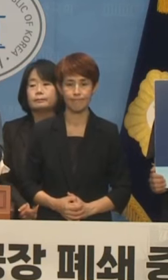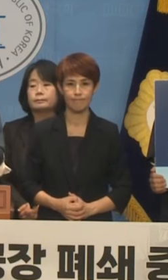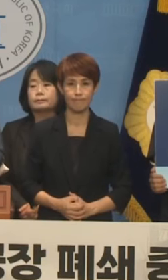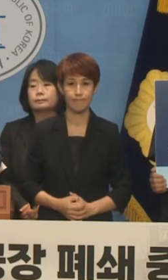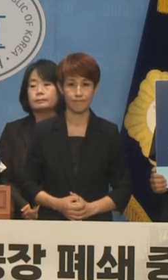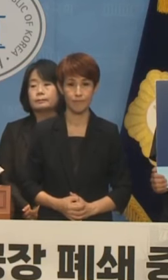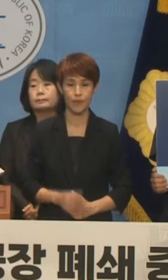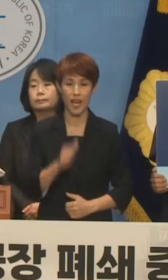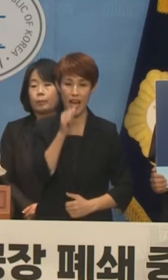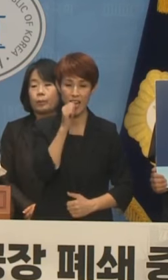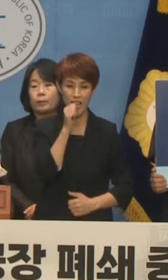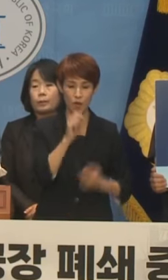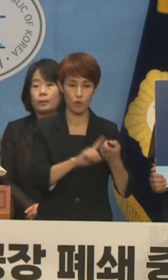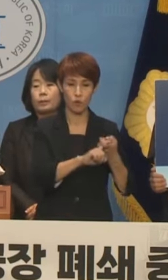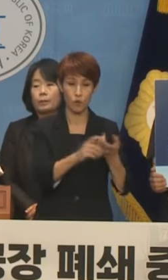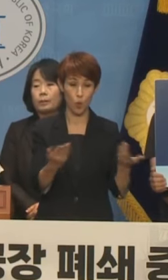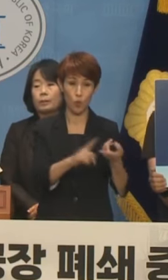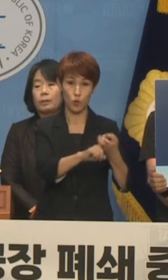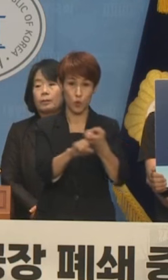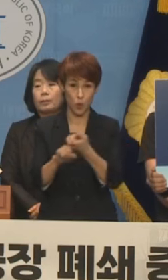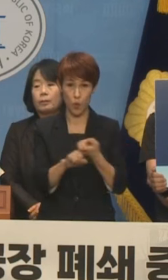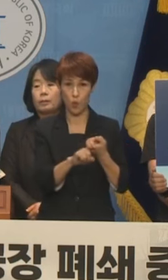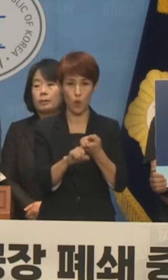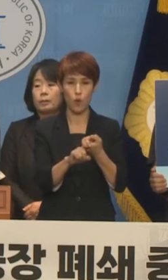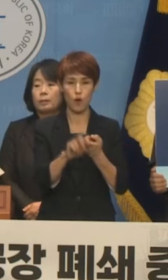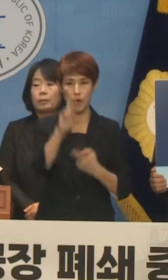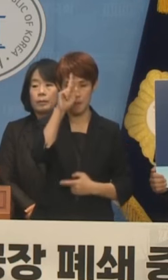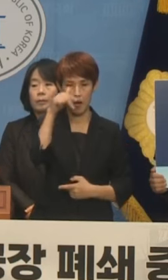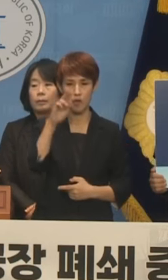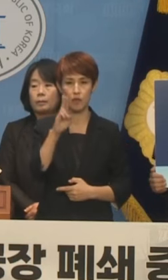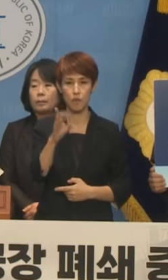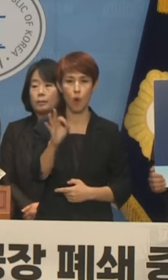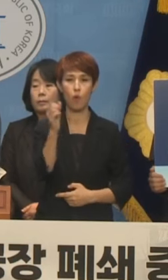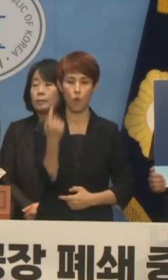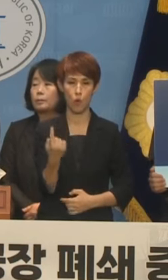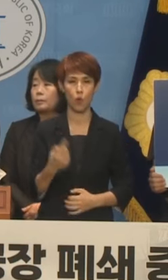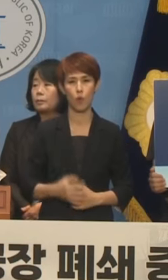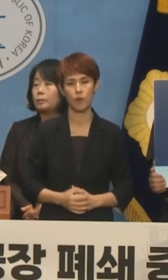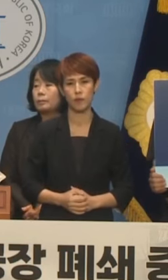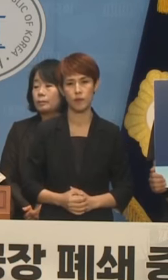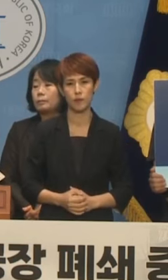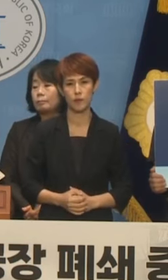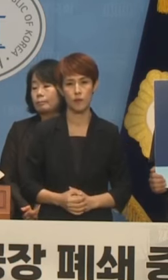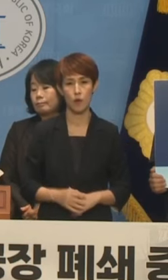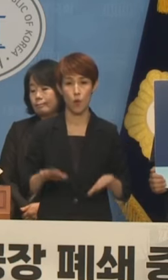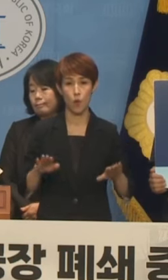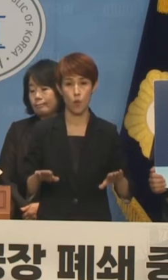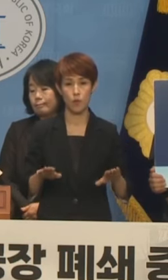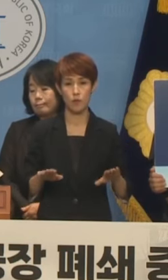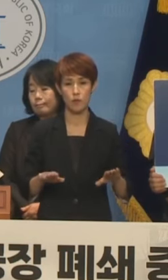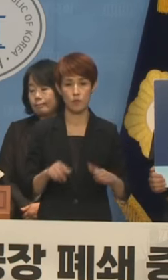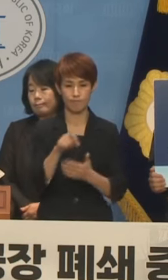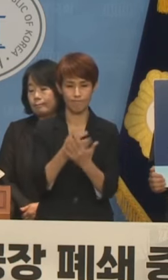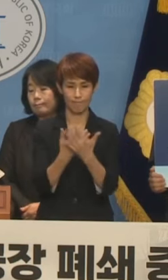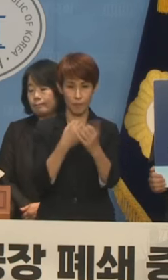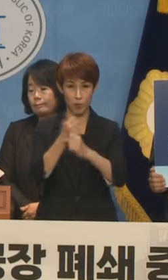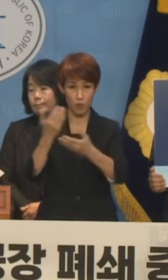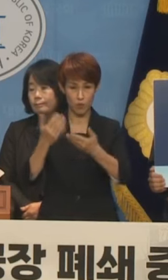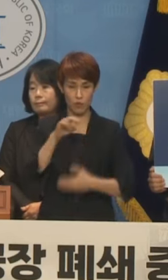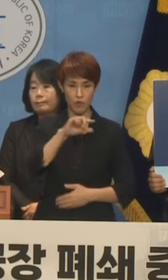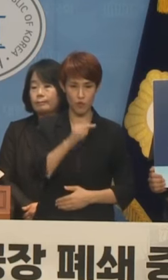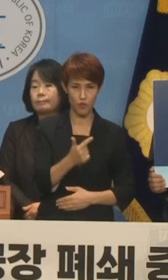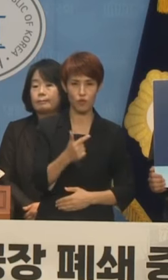예, 금속노조 동부선지의 박병호 지회장입니다. 다시 한번 이 자리를 만들어주신 윤미향,